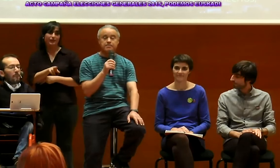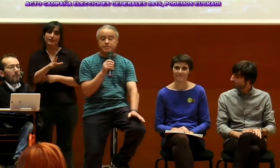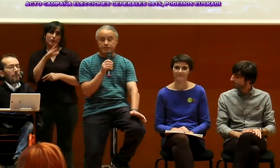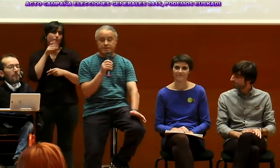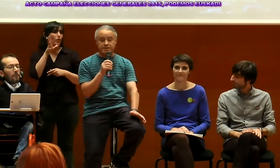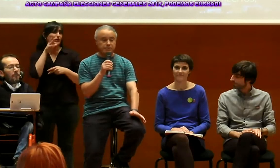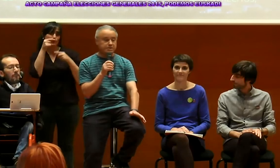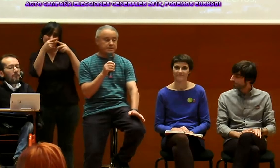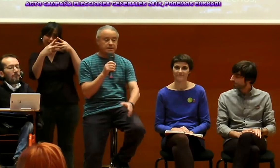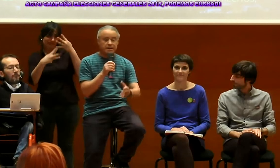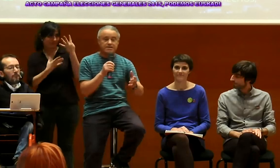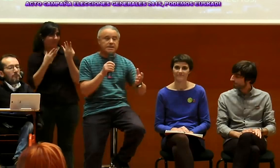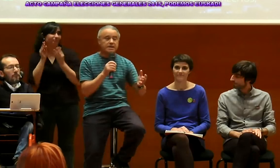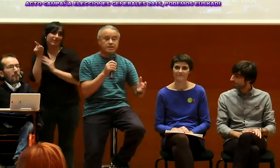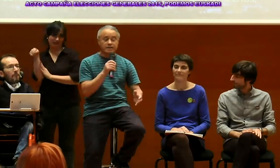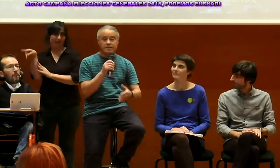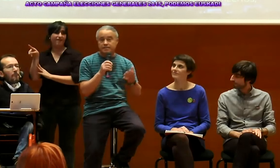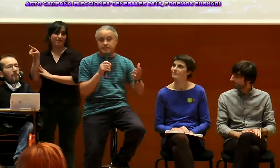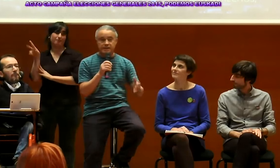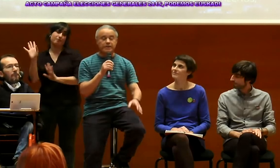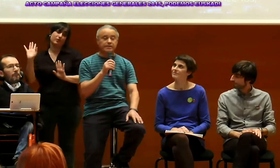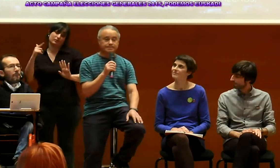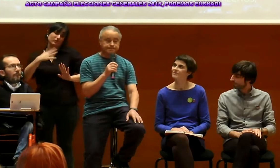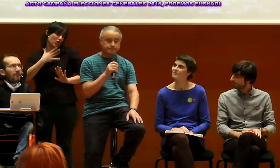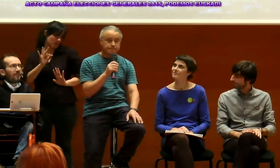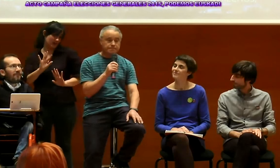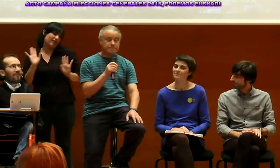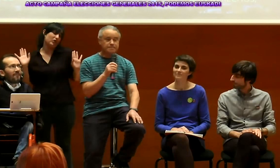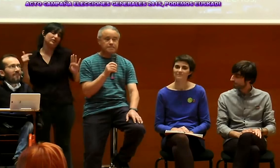ella, pero no ha sido posible, así que haré yo de telonero.